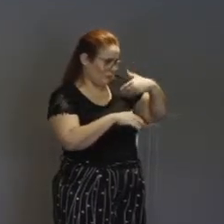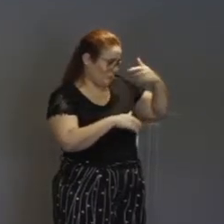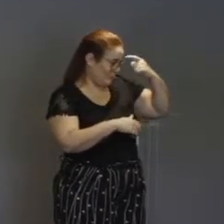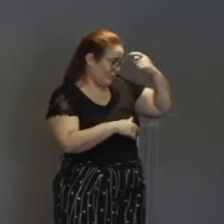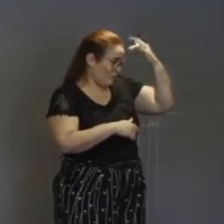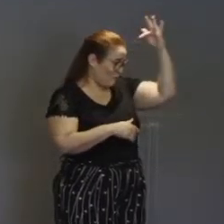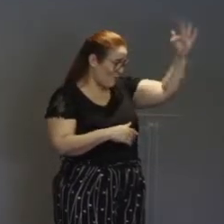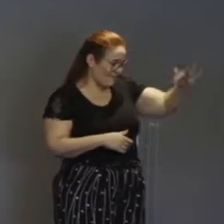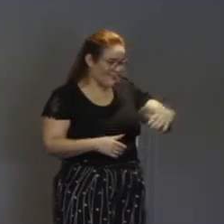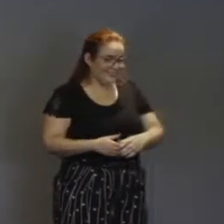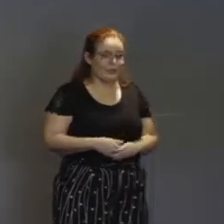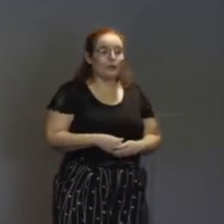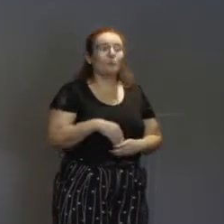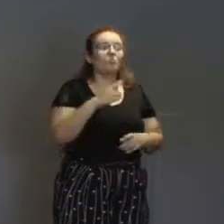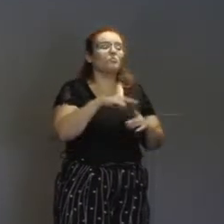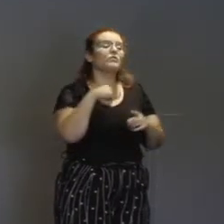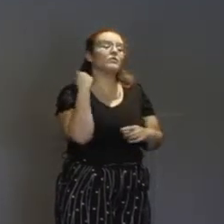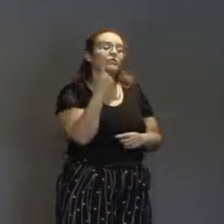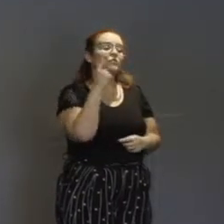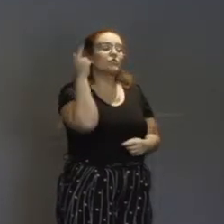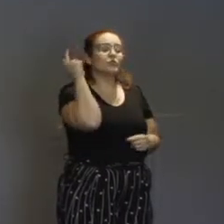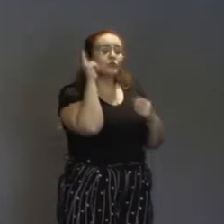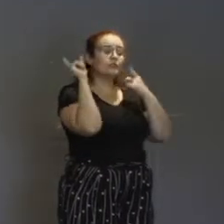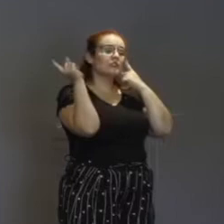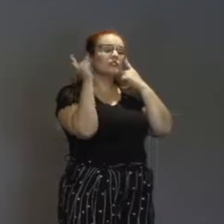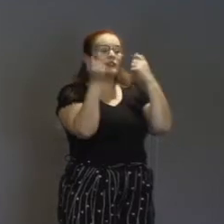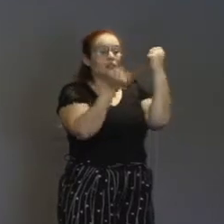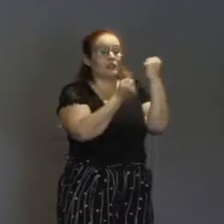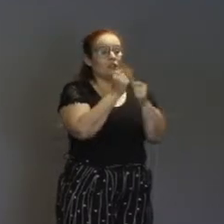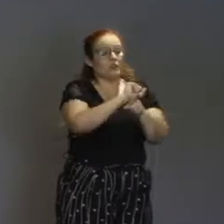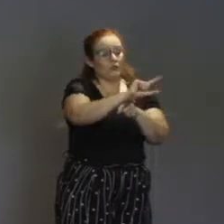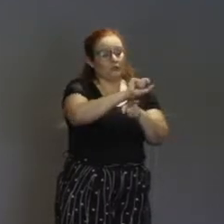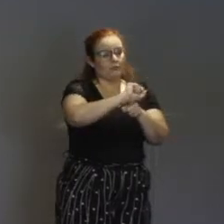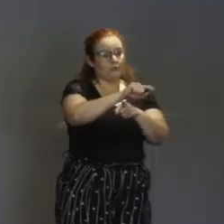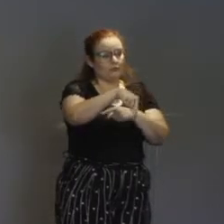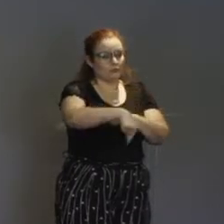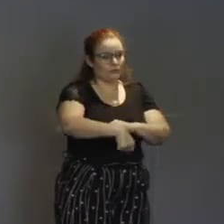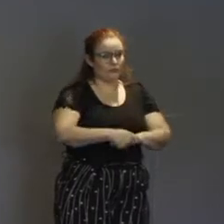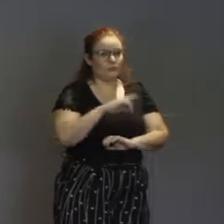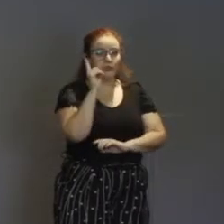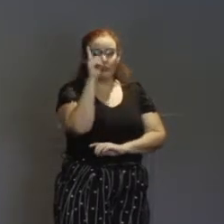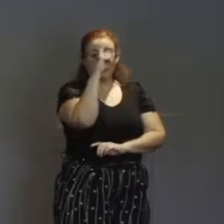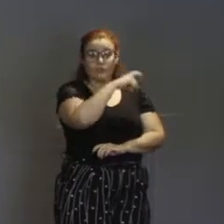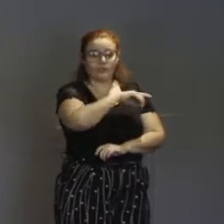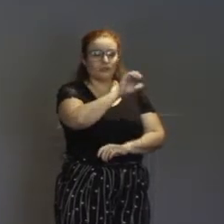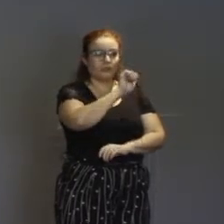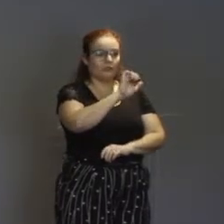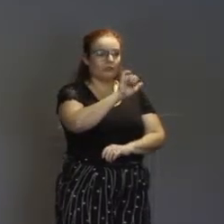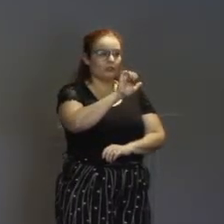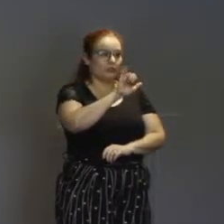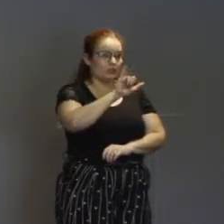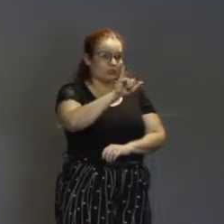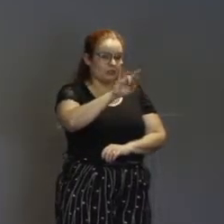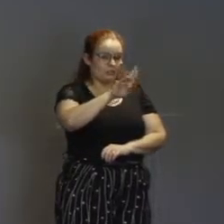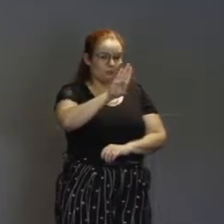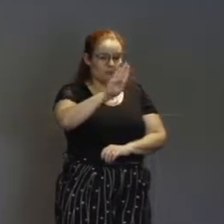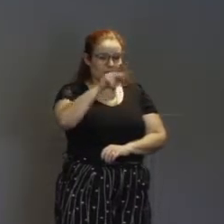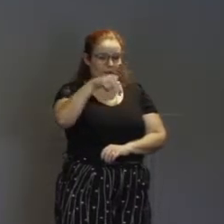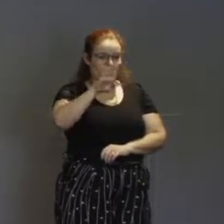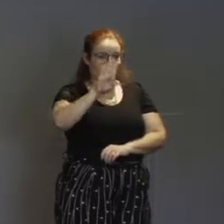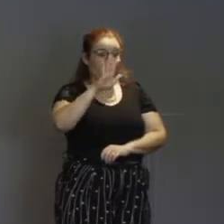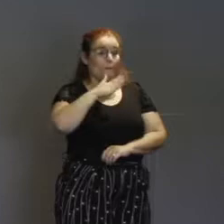ter o carro alugado aqui? Né? A gente tem uma dificuldade muito grande para ter o Airbnb. O meu condomínio, o Airbnb é proibido. Mas